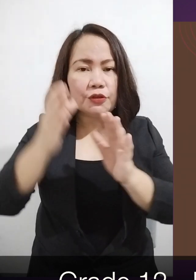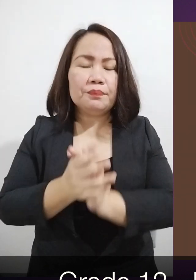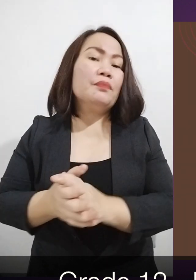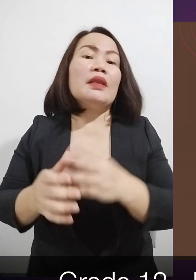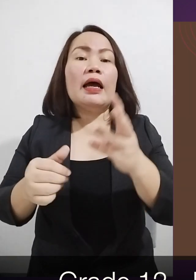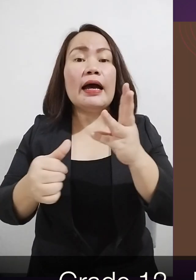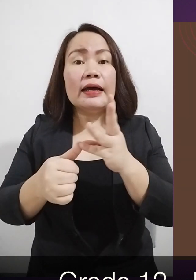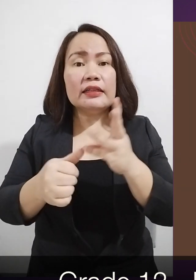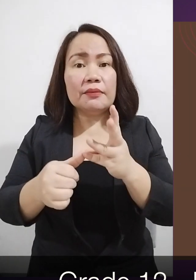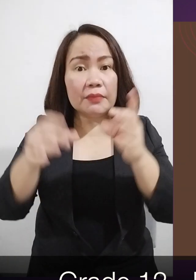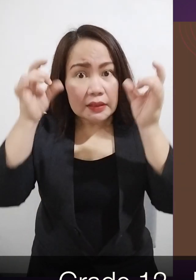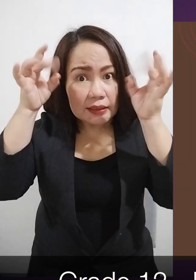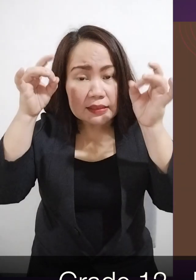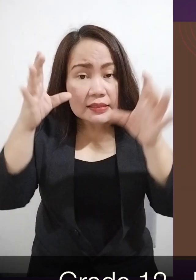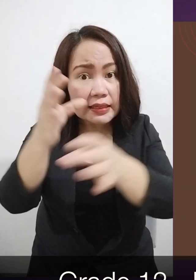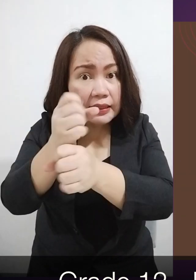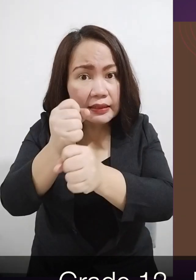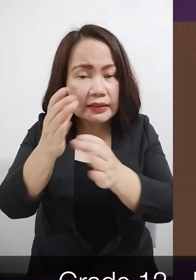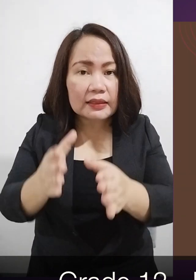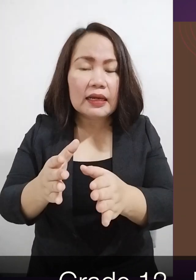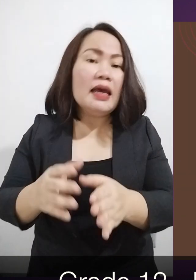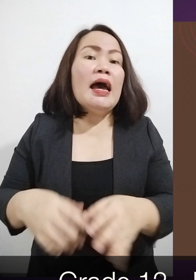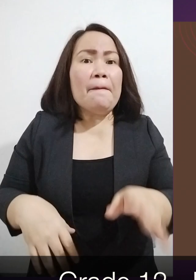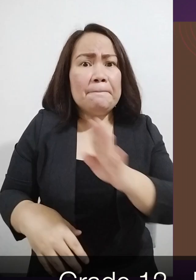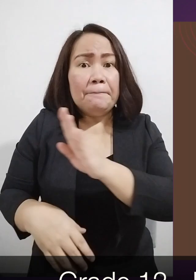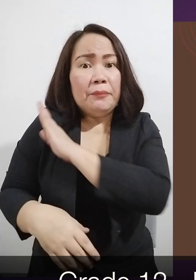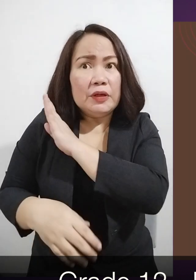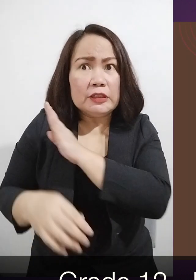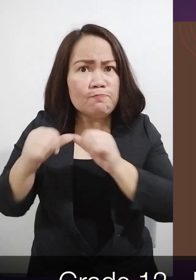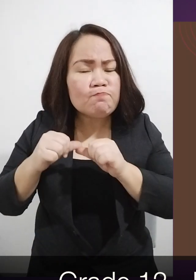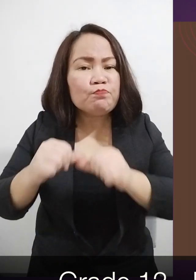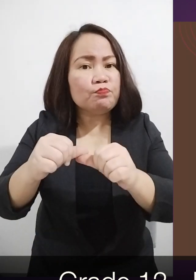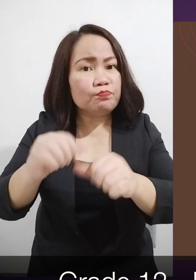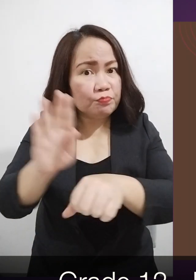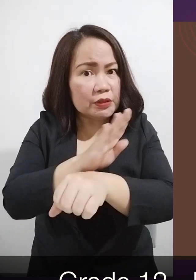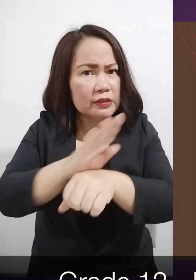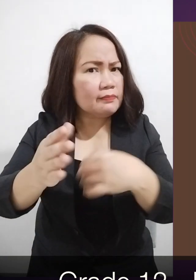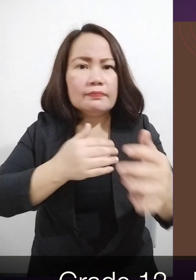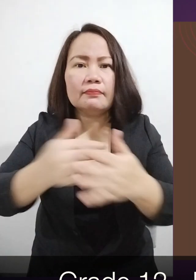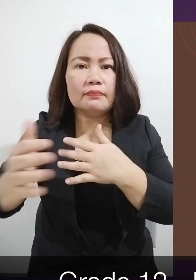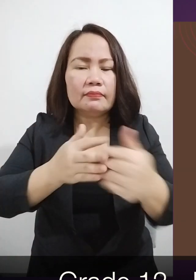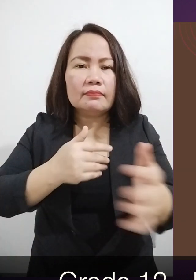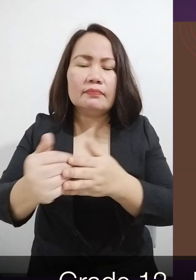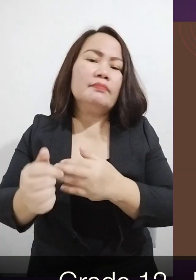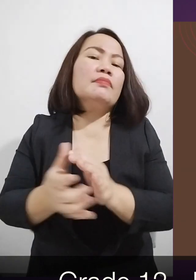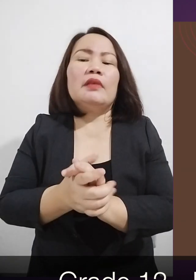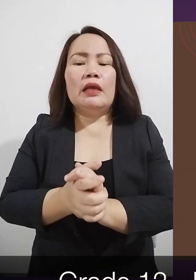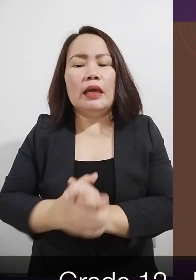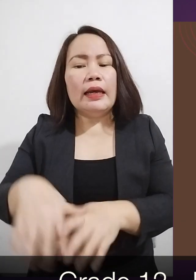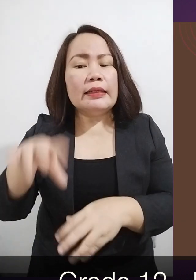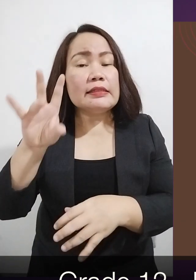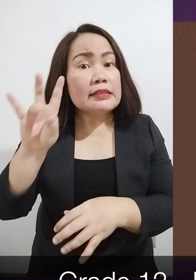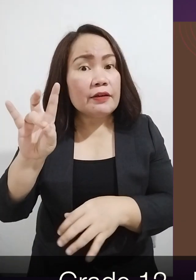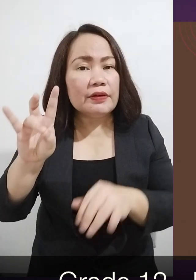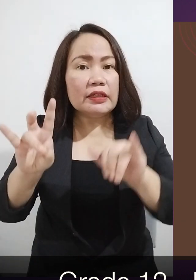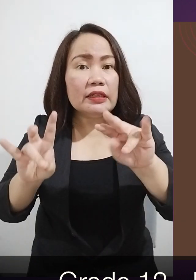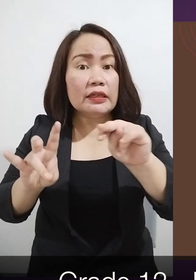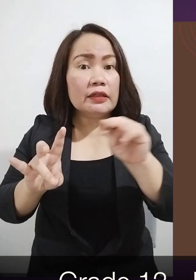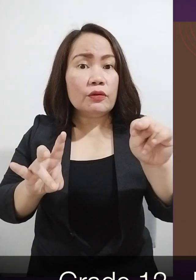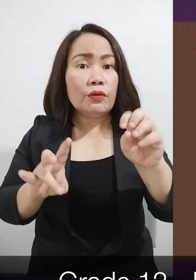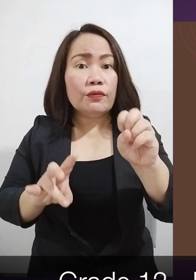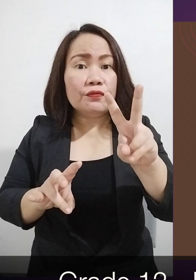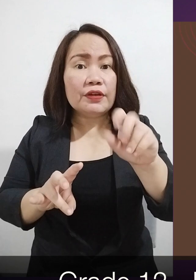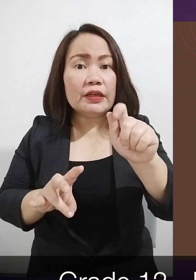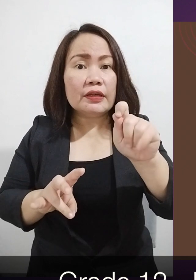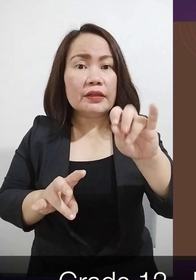Risk taker, mayroon silang lakas ng loob na ituloy ang kanilang mga ideya sa negosyo. 7. Innovative o